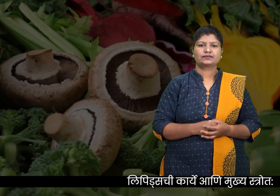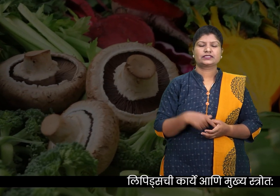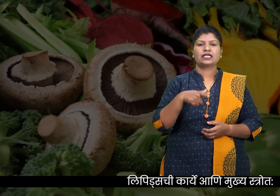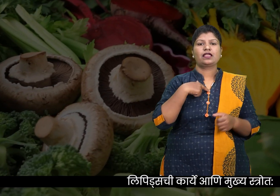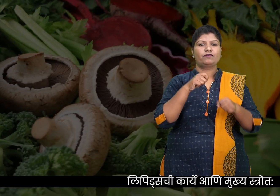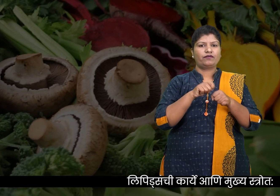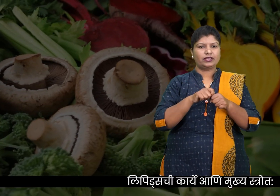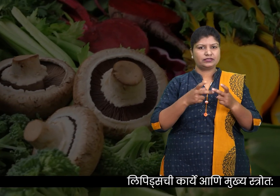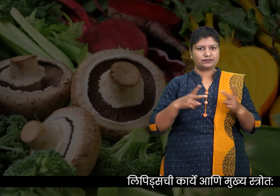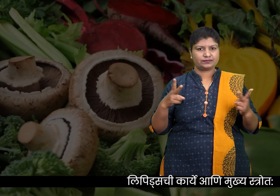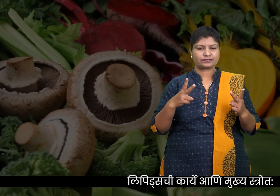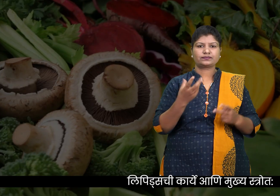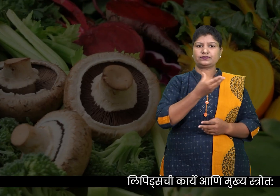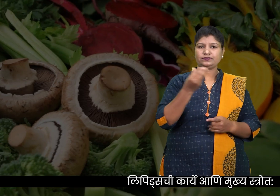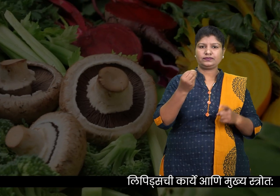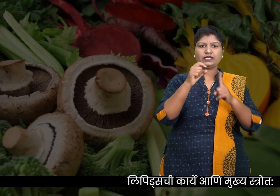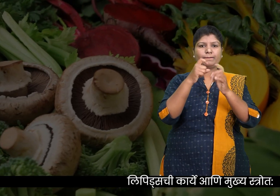लिपिड्सची कार्ये आणि मुख्य स्रोत.